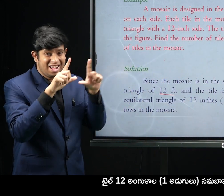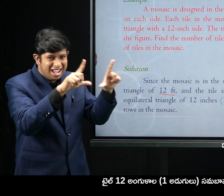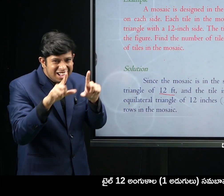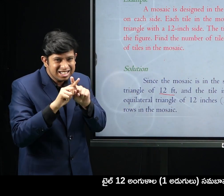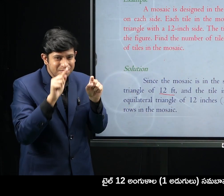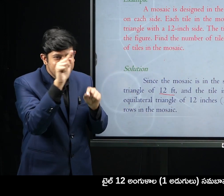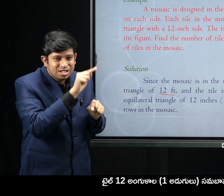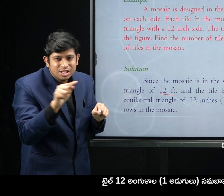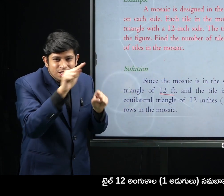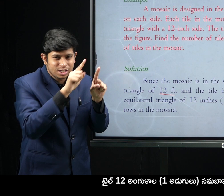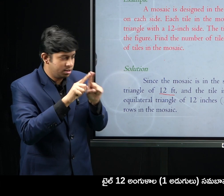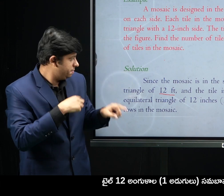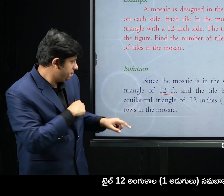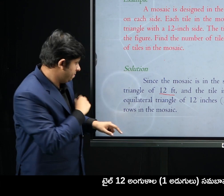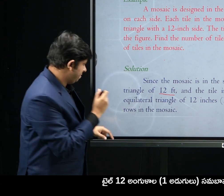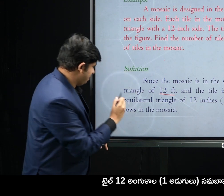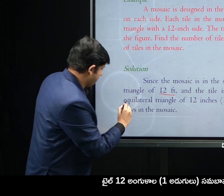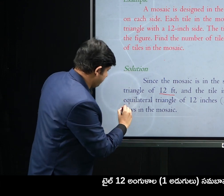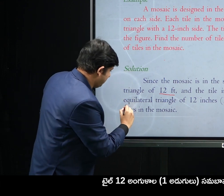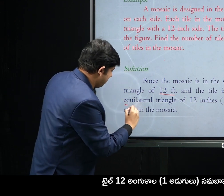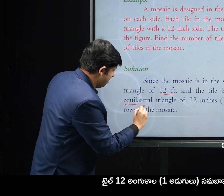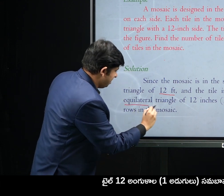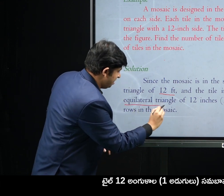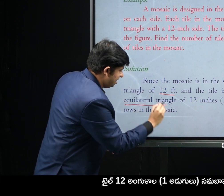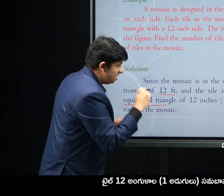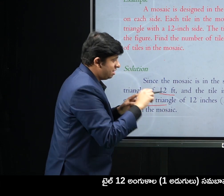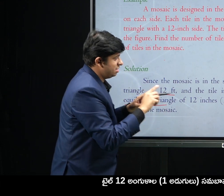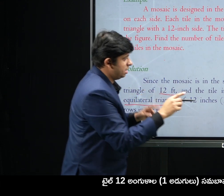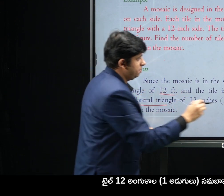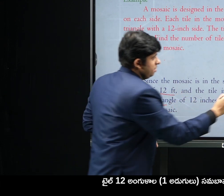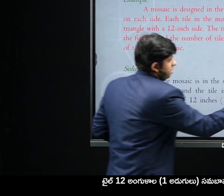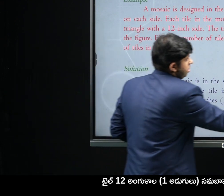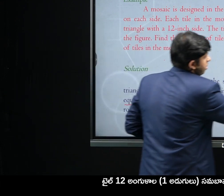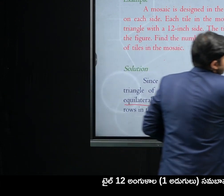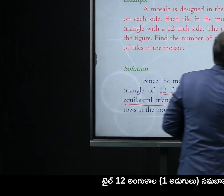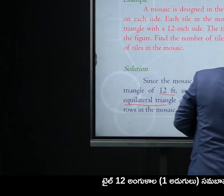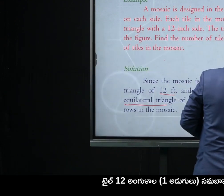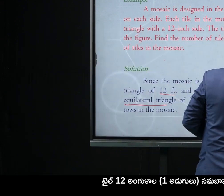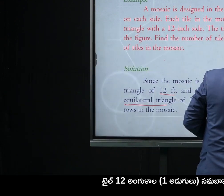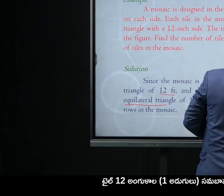టైల్ 12 అడుగుల 1 అడుగులు సమబాహు త్రిభుజం ఆకారంలో ఉన్నందున